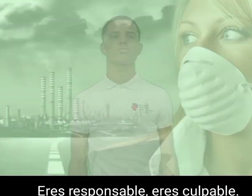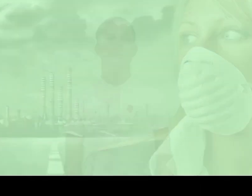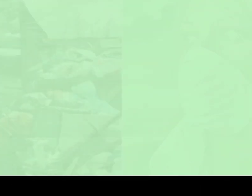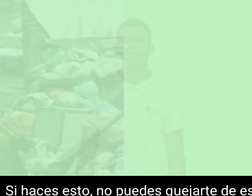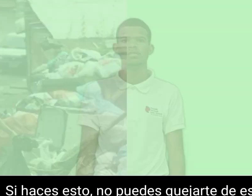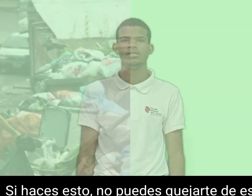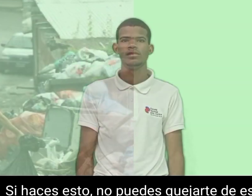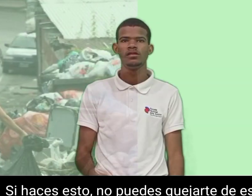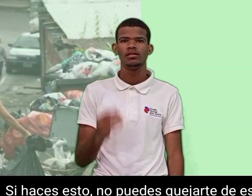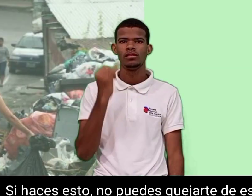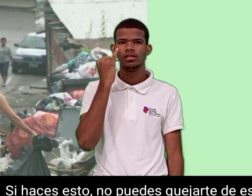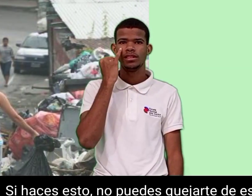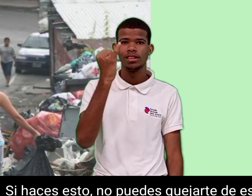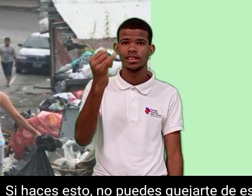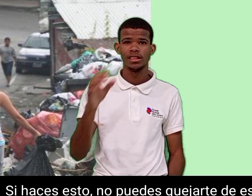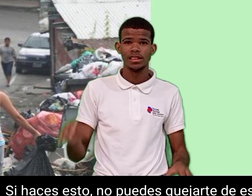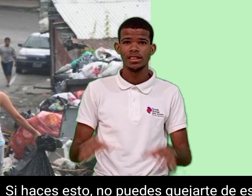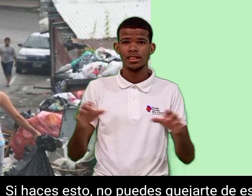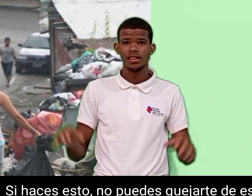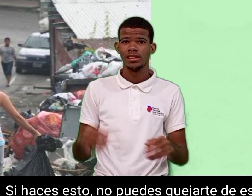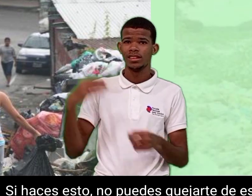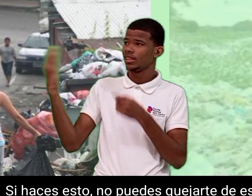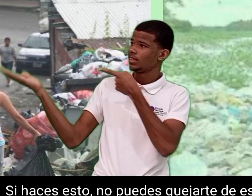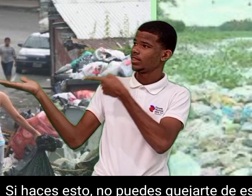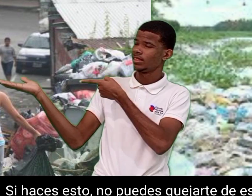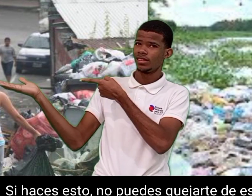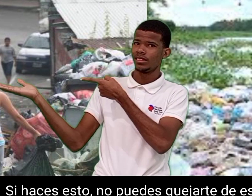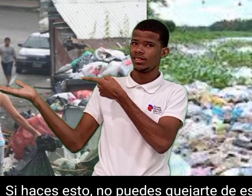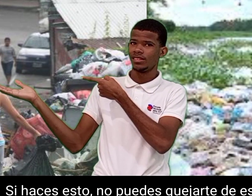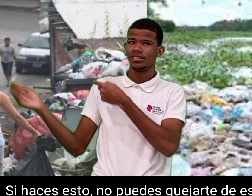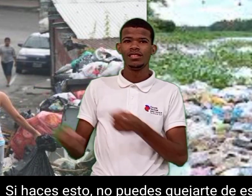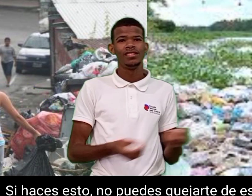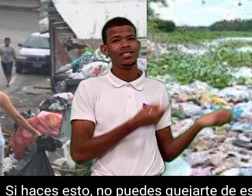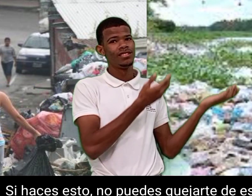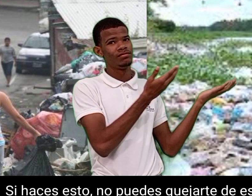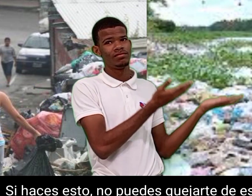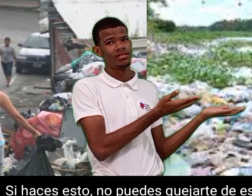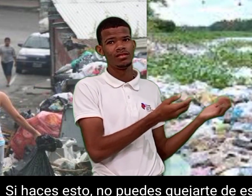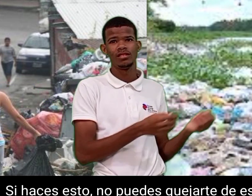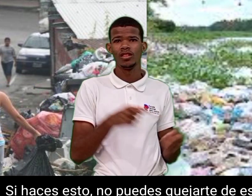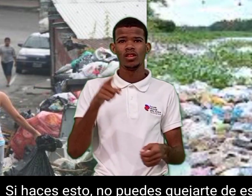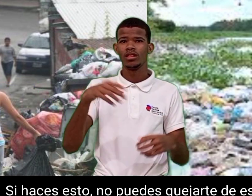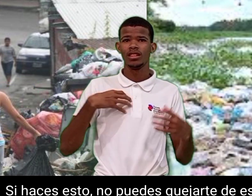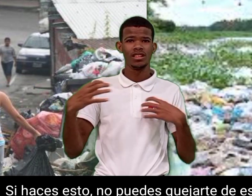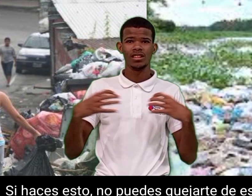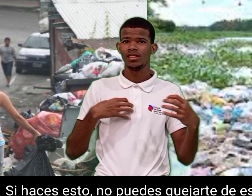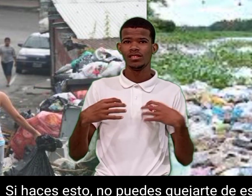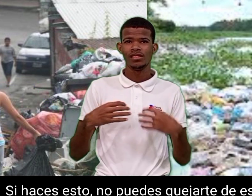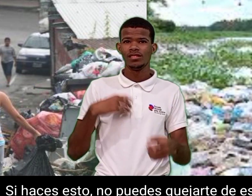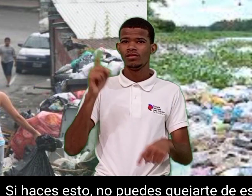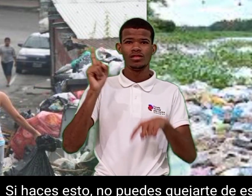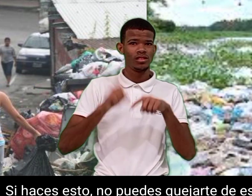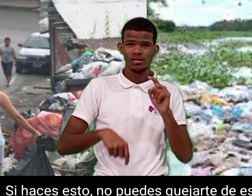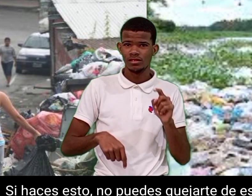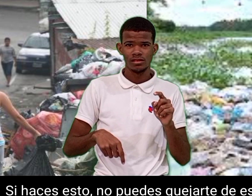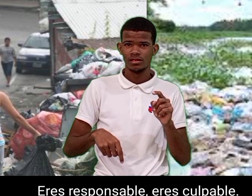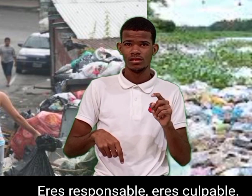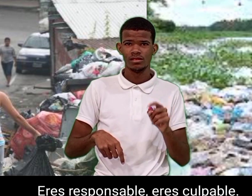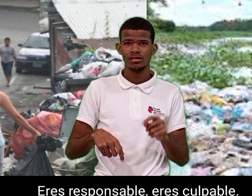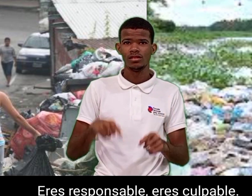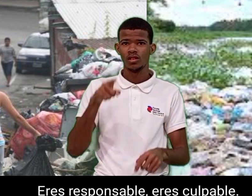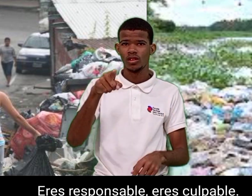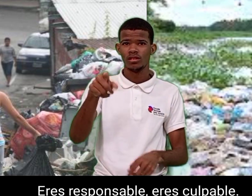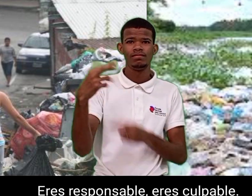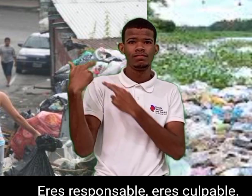si haces esto no puedes quejarte de esto